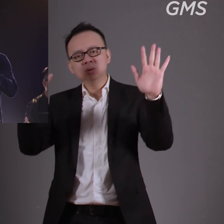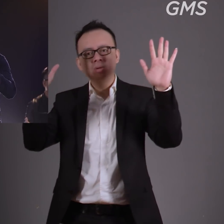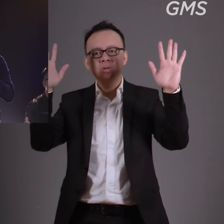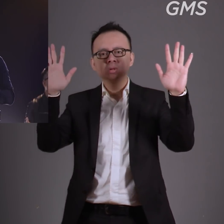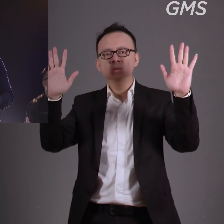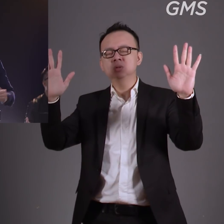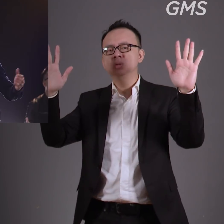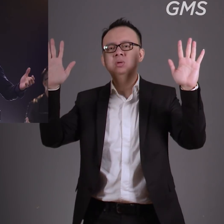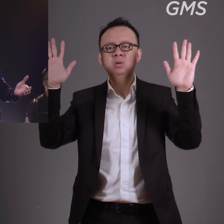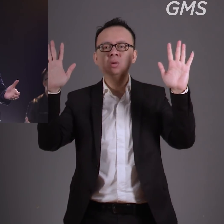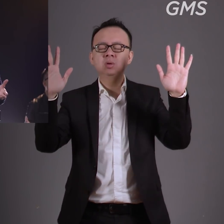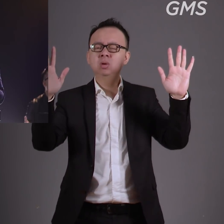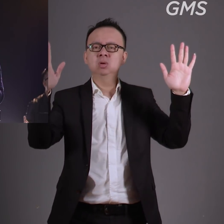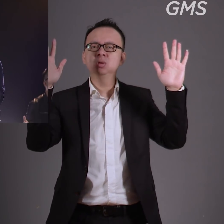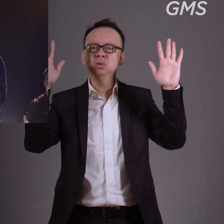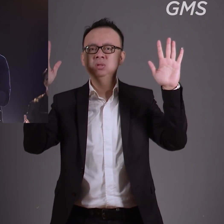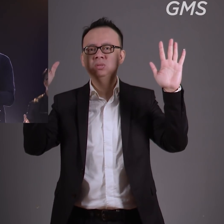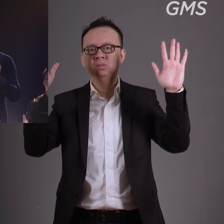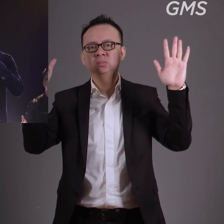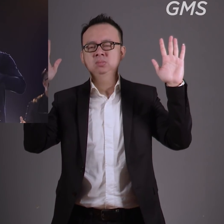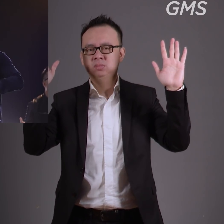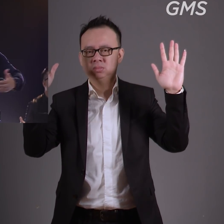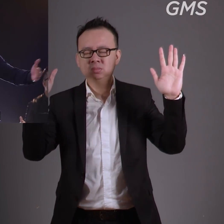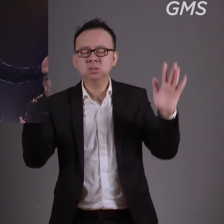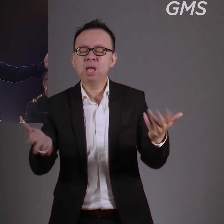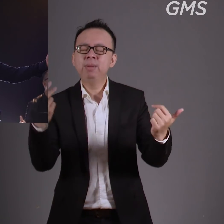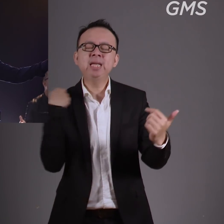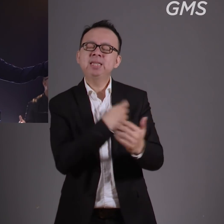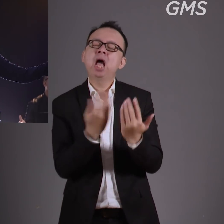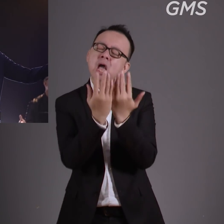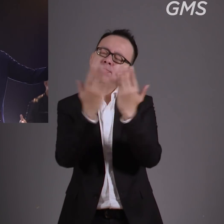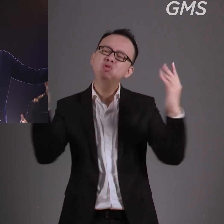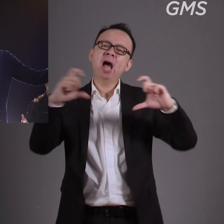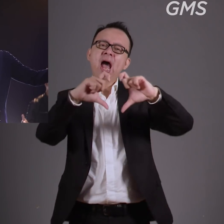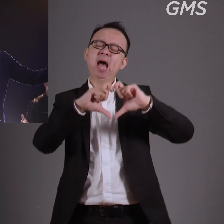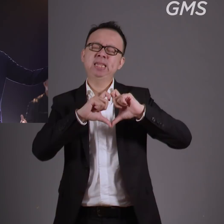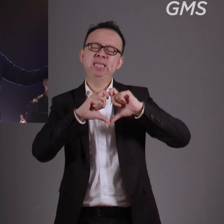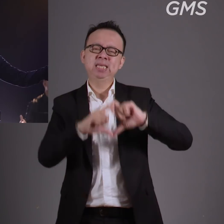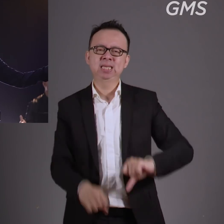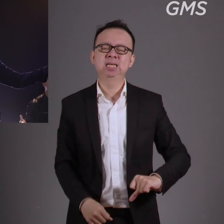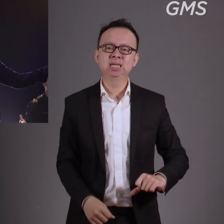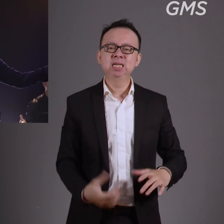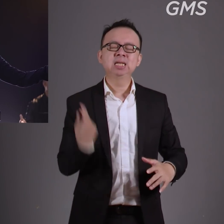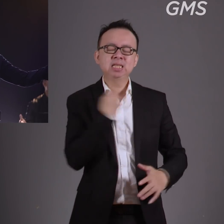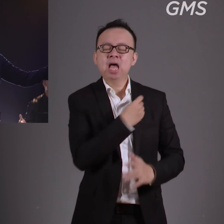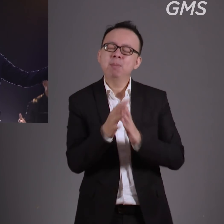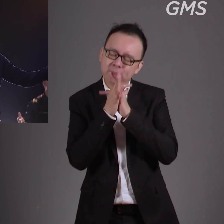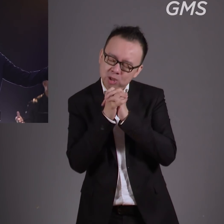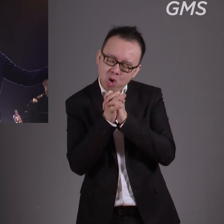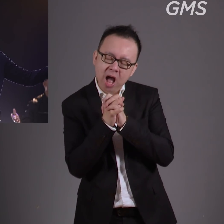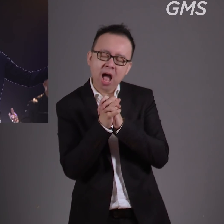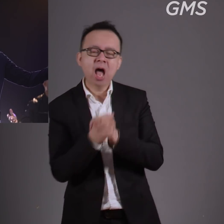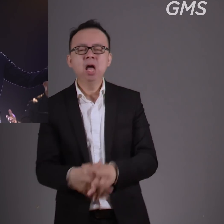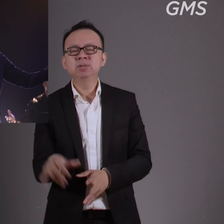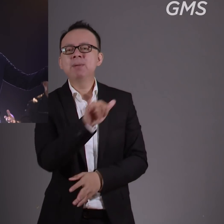se, iya namaya sanana ya ramo. Mari kita buka hati, Roh Kudus akan bekerja. Mari kita berdoa dengan bahasa